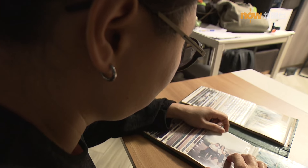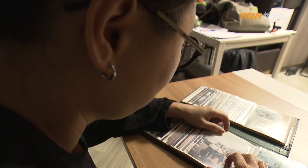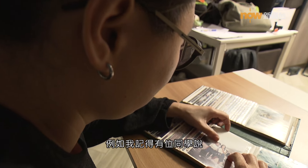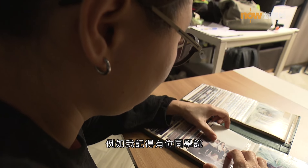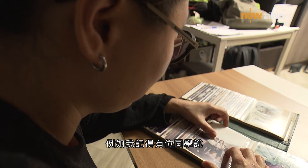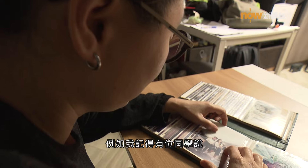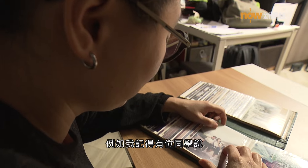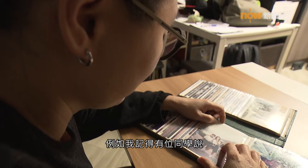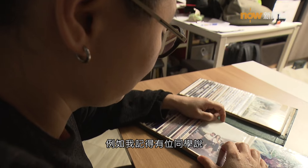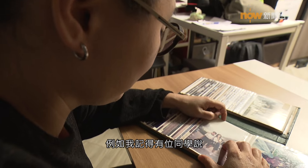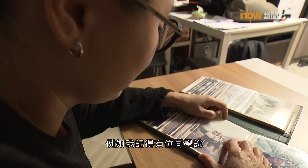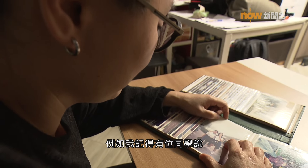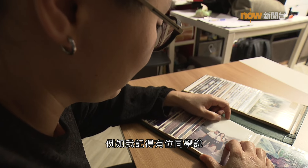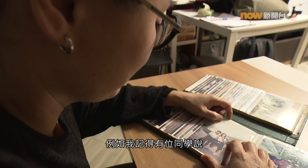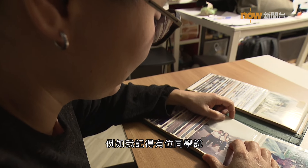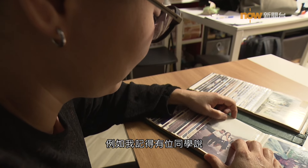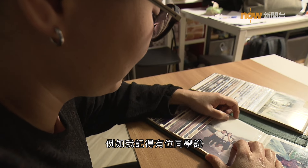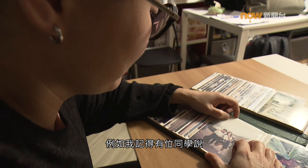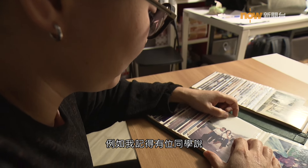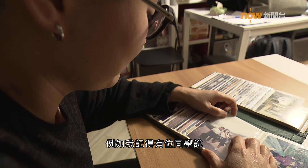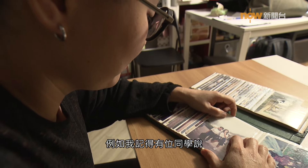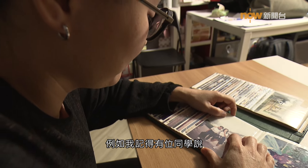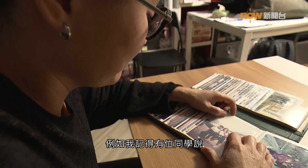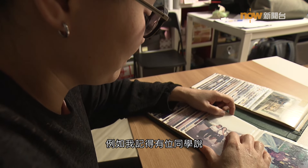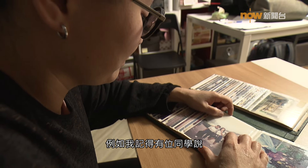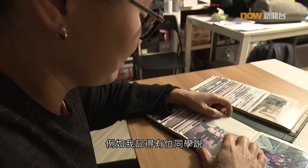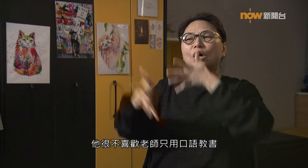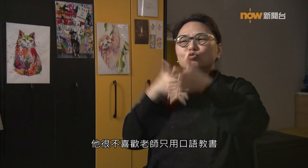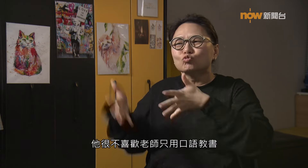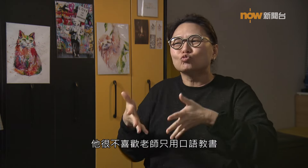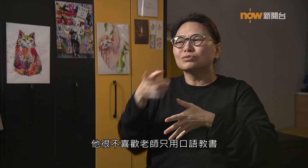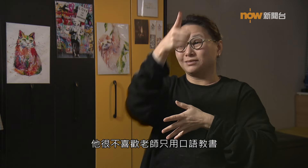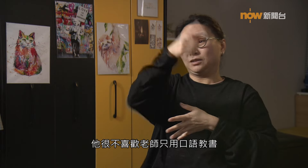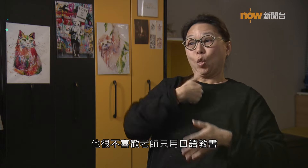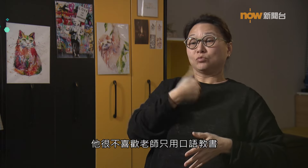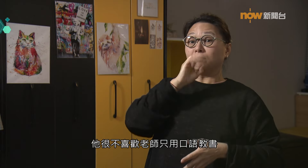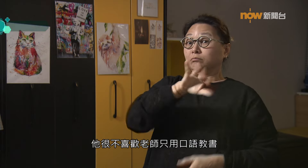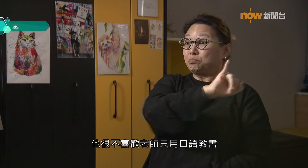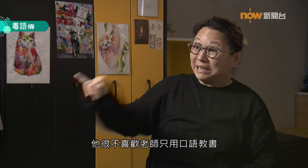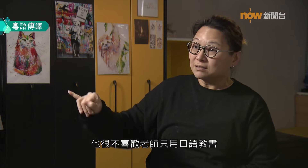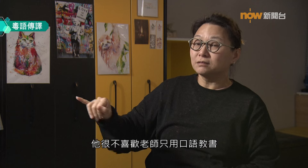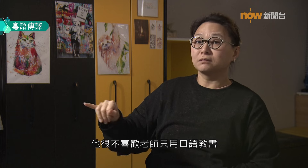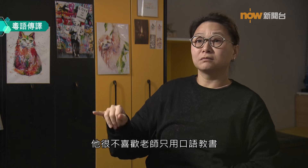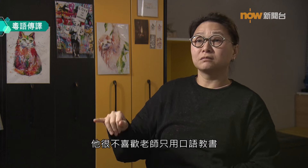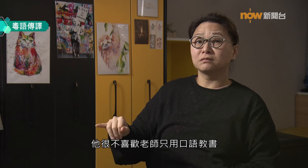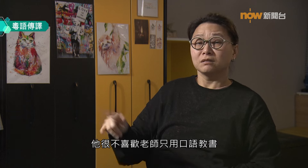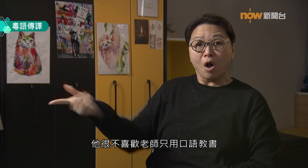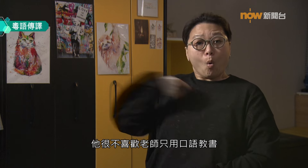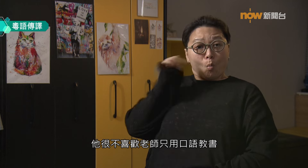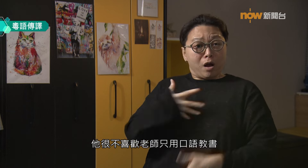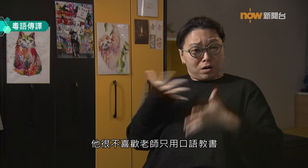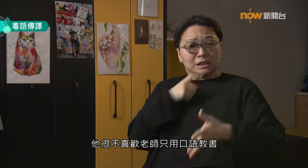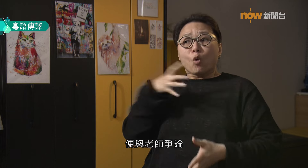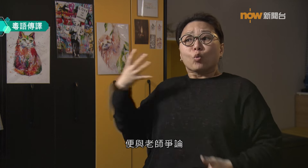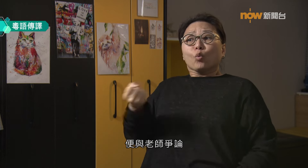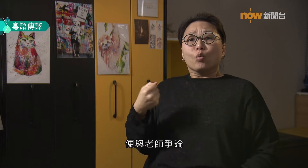例如我試過咧，我記得有個同學話佢好唔中意老師淨係講嘢教書，所以就同老師拗